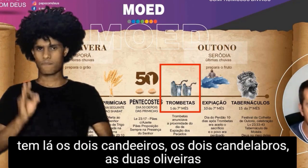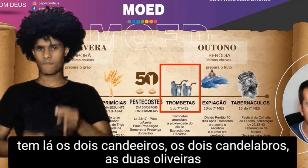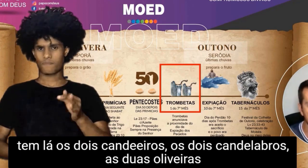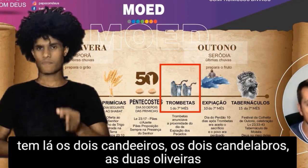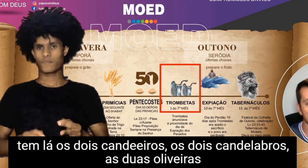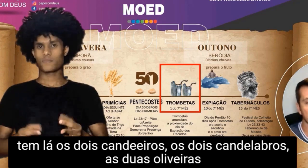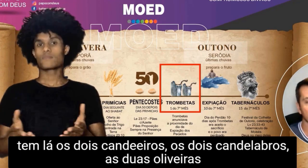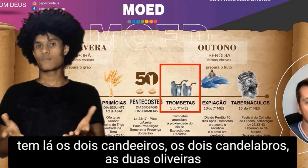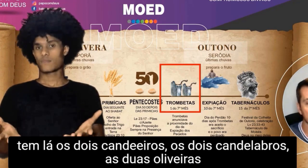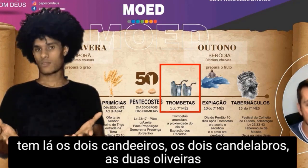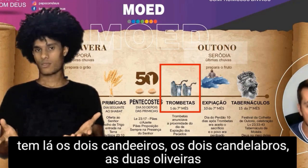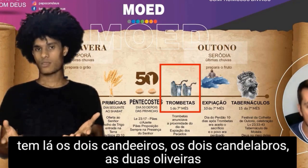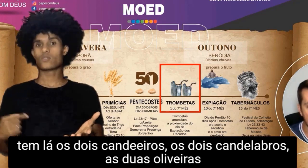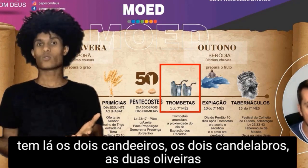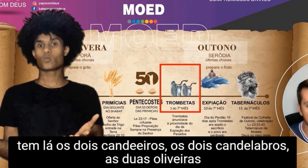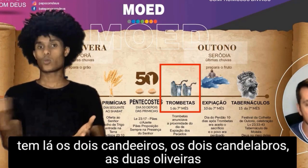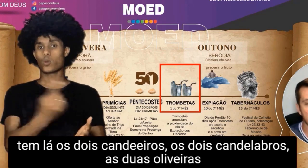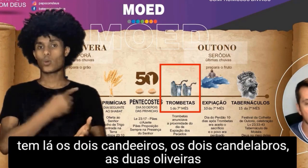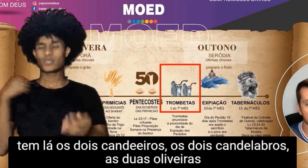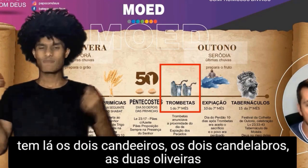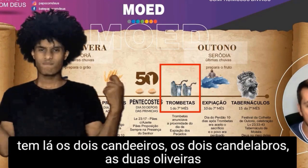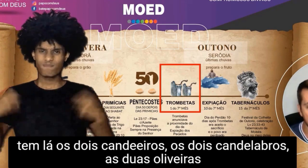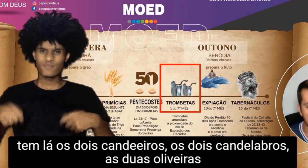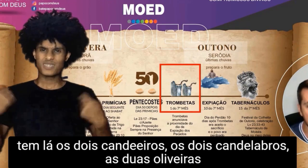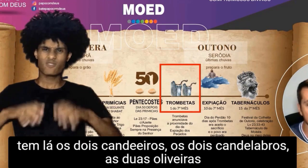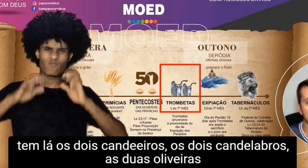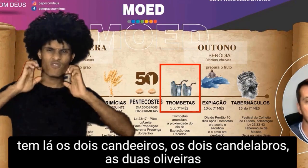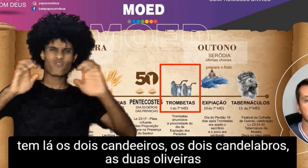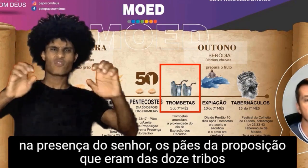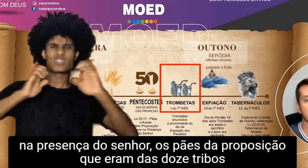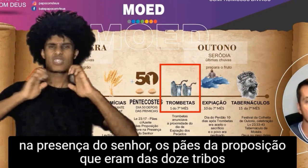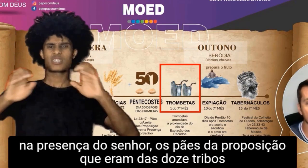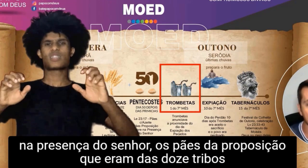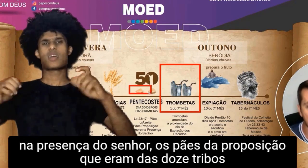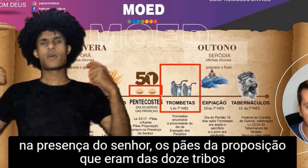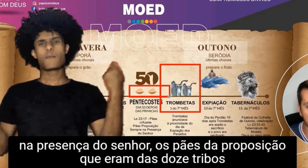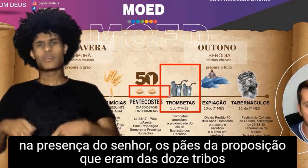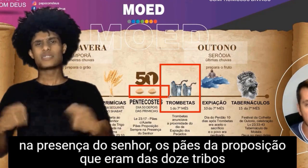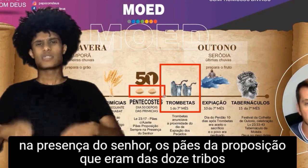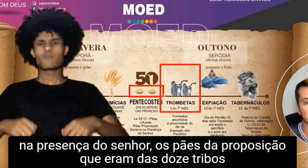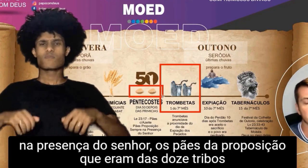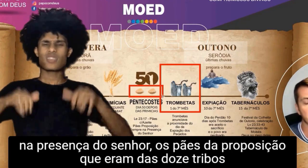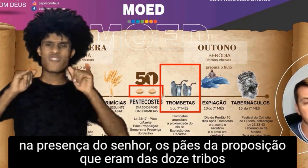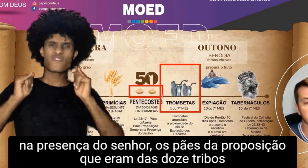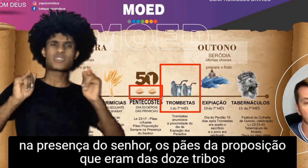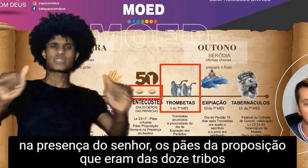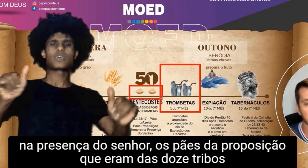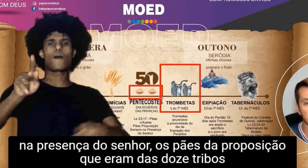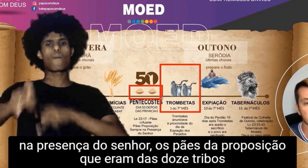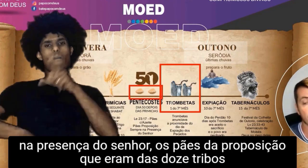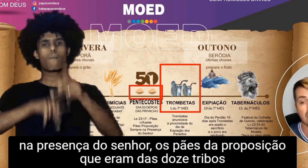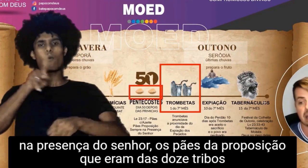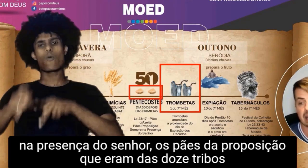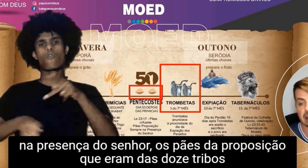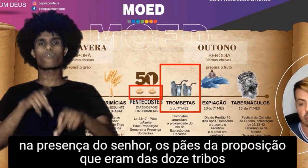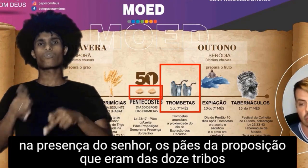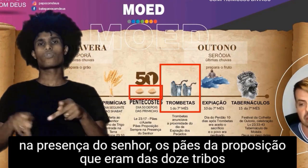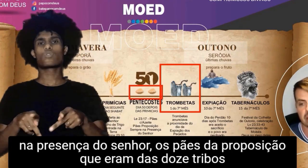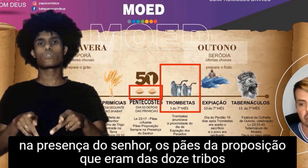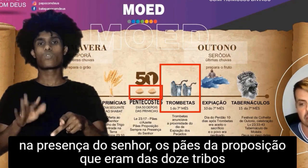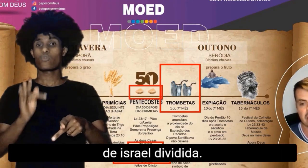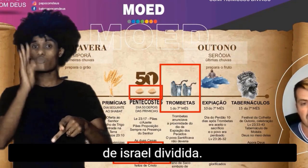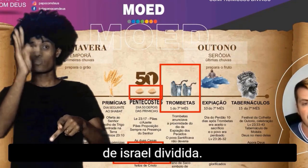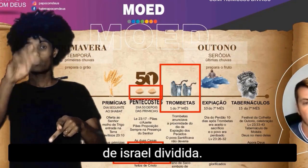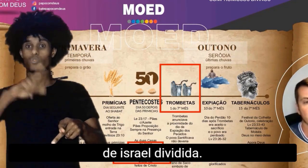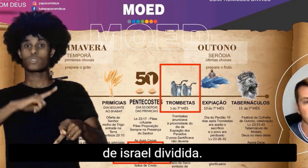2 candeeiros, os 2 candelabros, as 2 oliveiras na presença do Senhor, os pães da propiciação, que era das